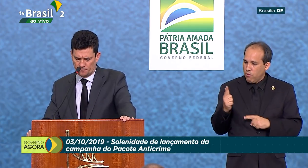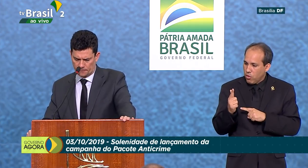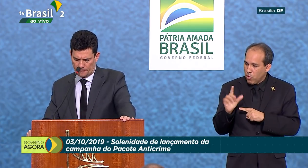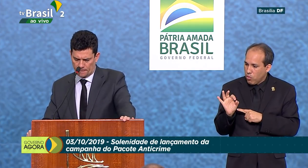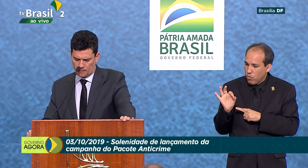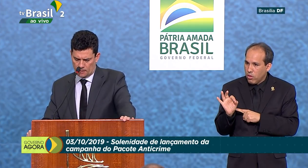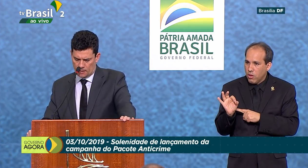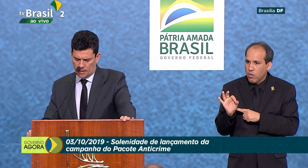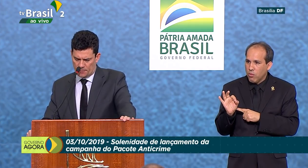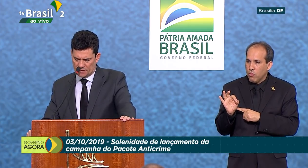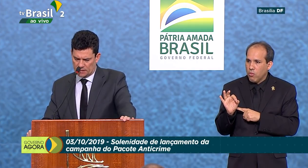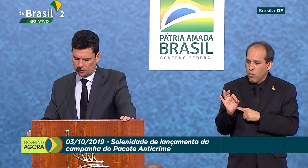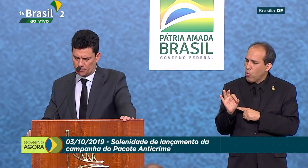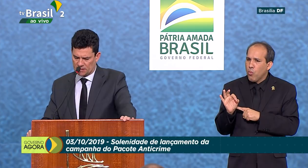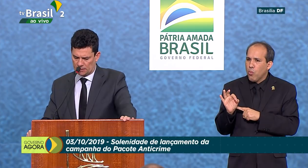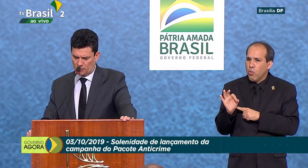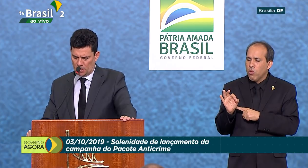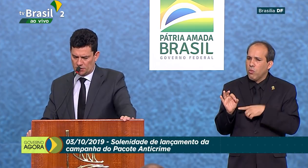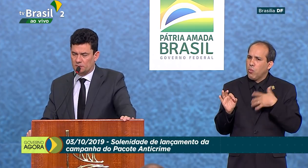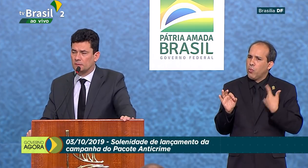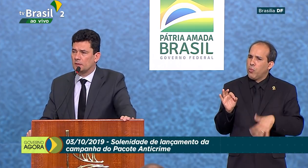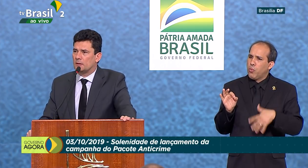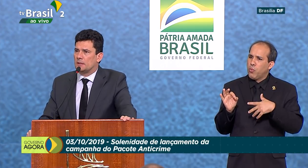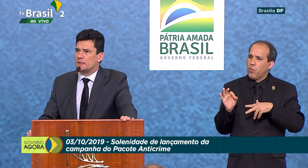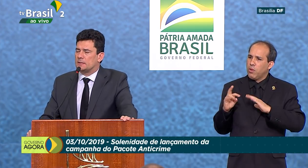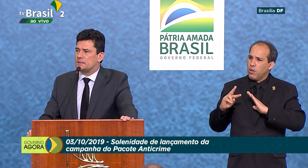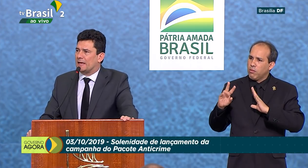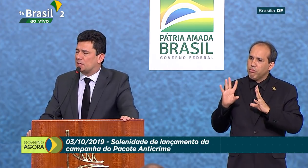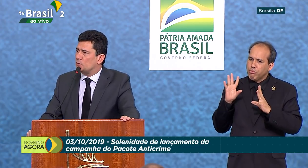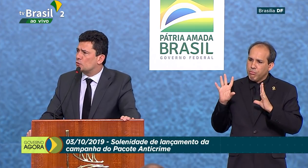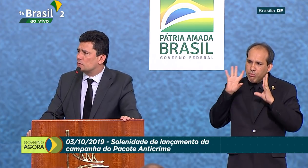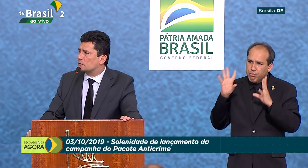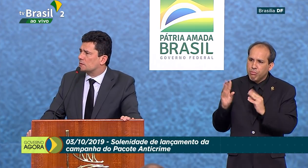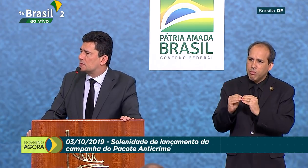22% aqui representam exatamente